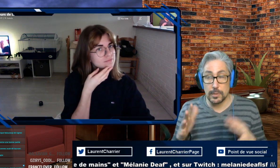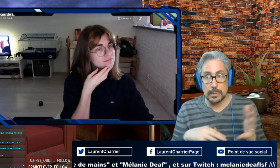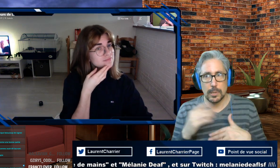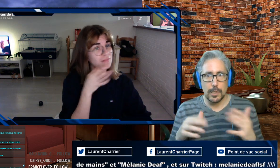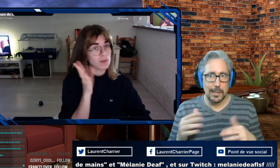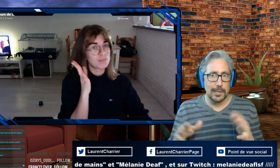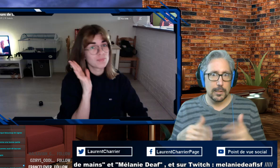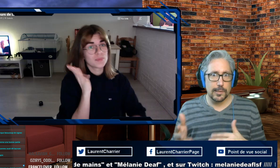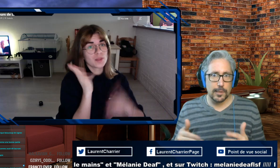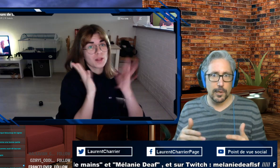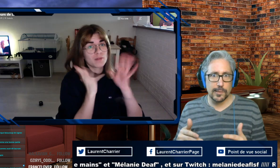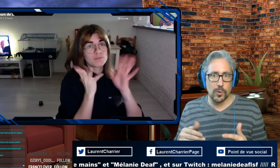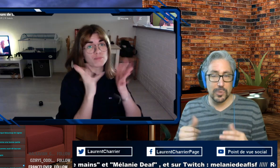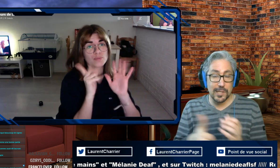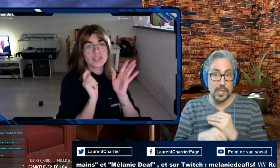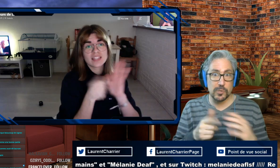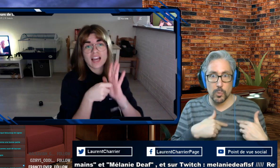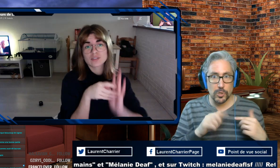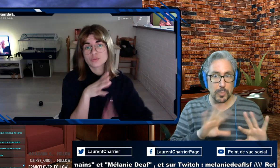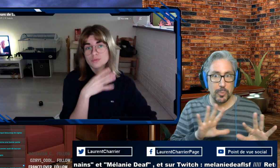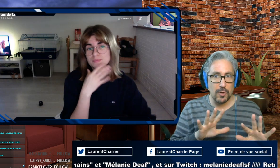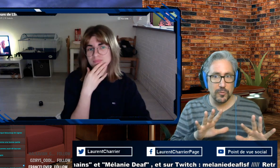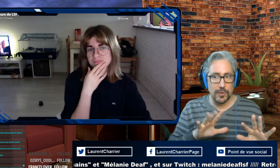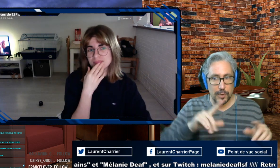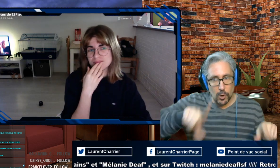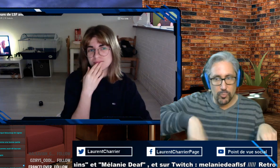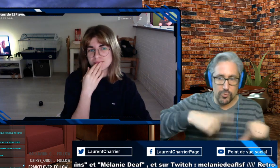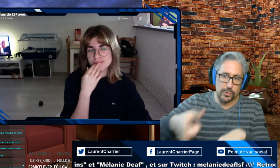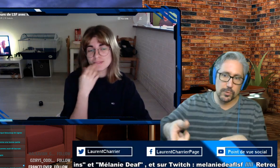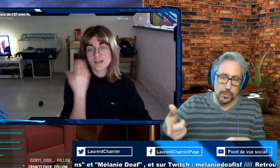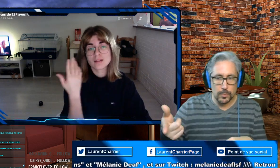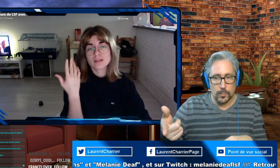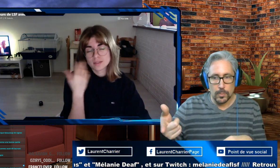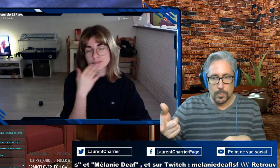». C'est compliqué déjà, parce que moi, je suis pas prof.